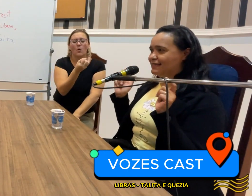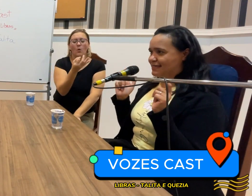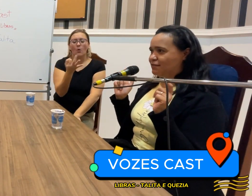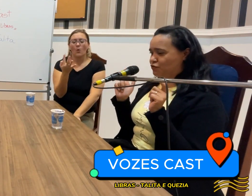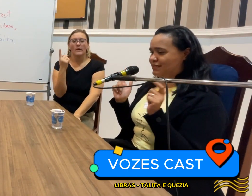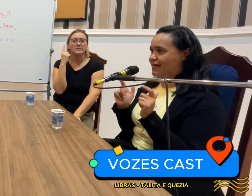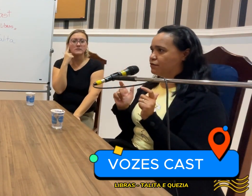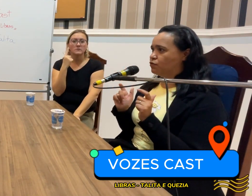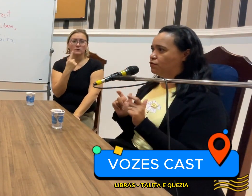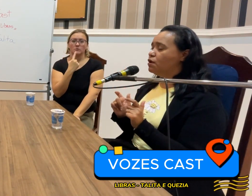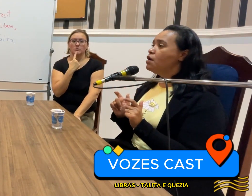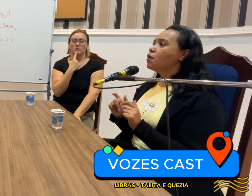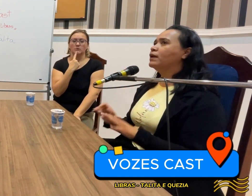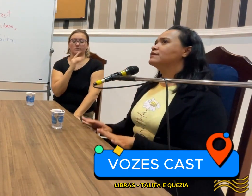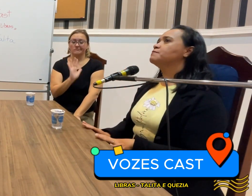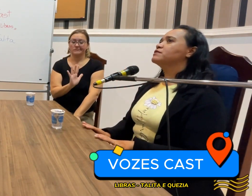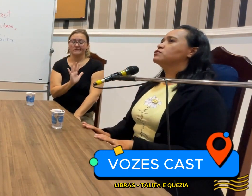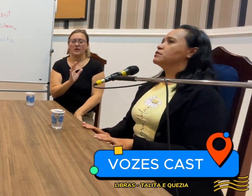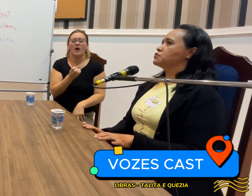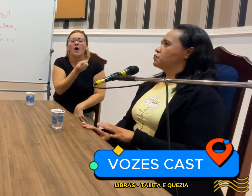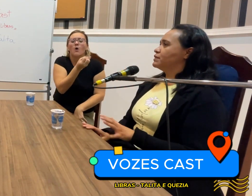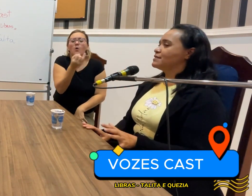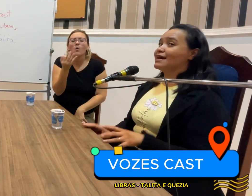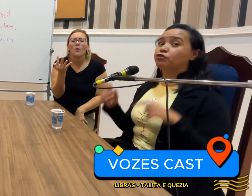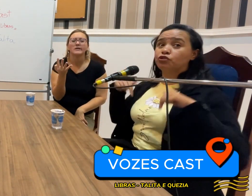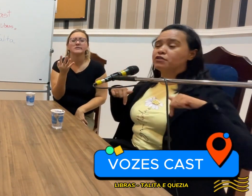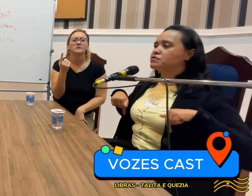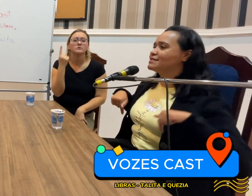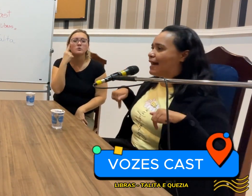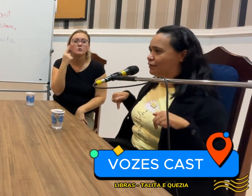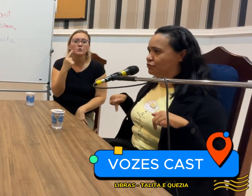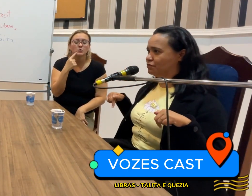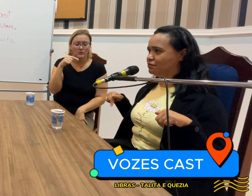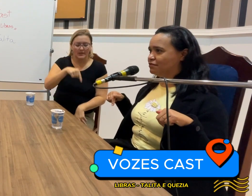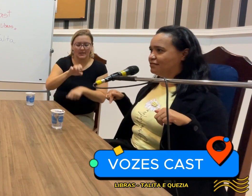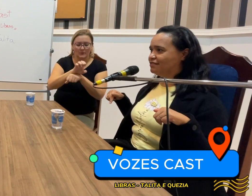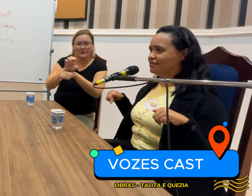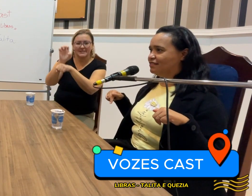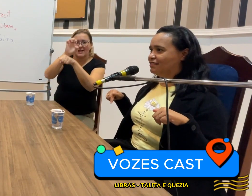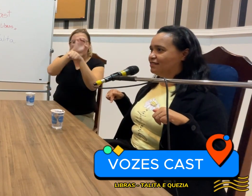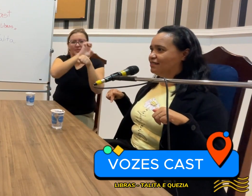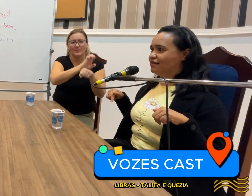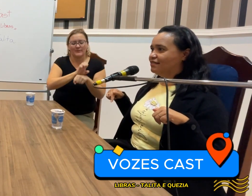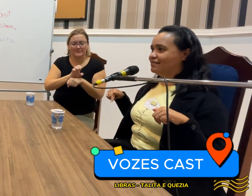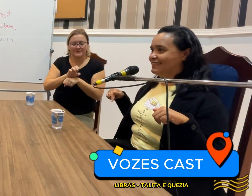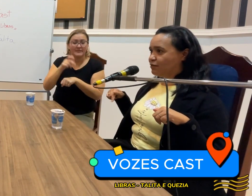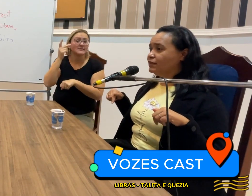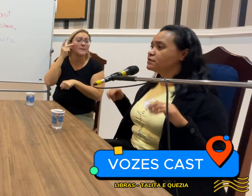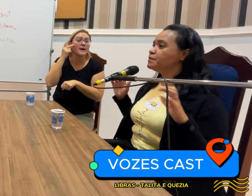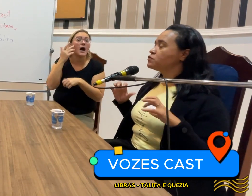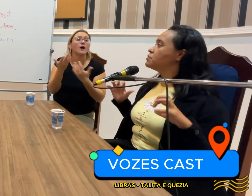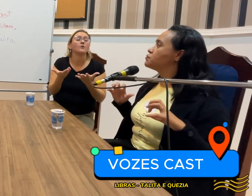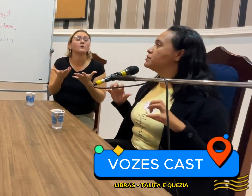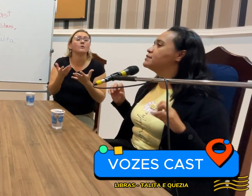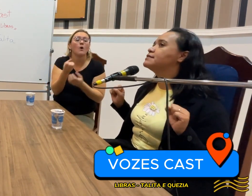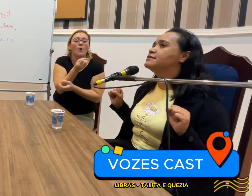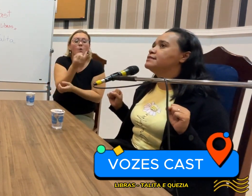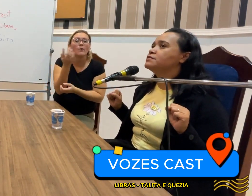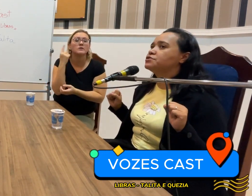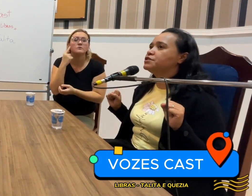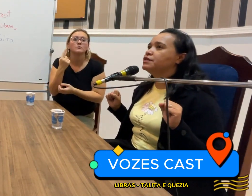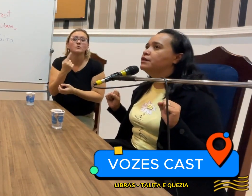vai trazendo o cerco. Quantas pessoas surdas há no nosso estado? Exatamente. Quantas pessoas